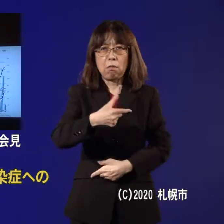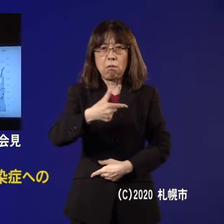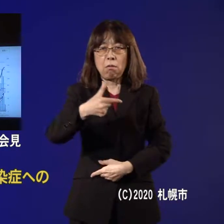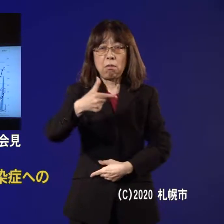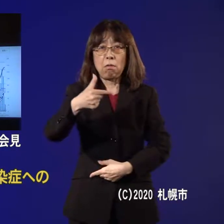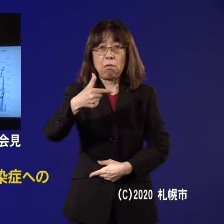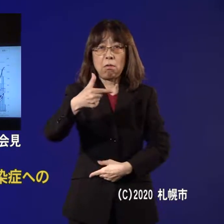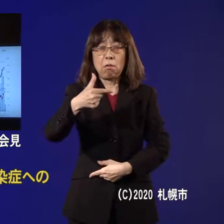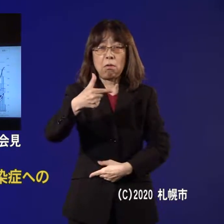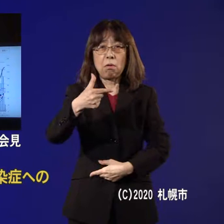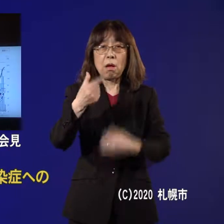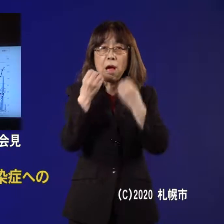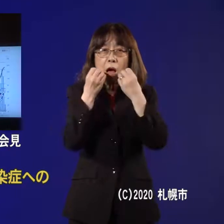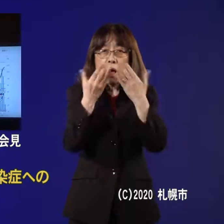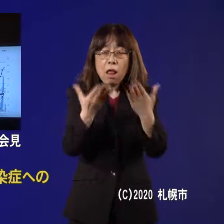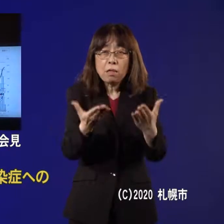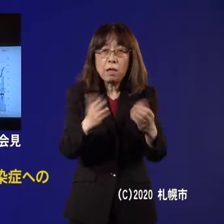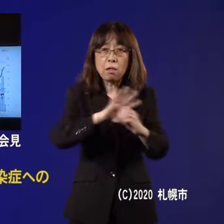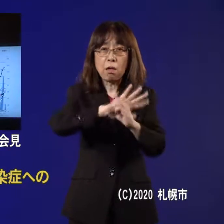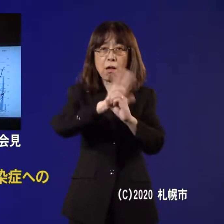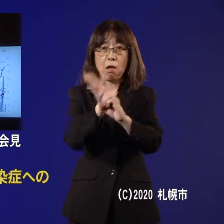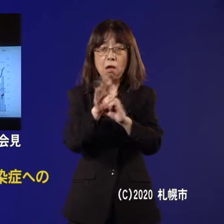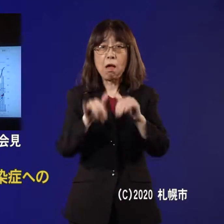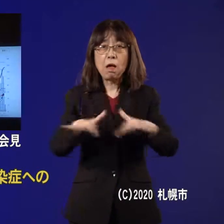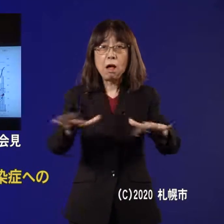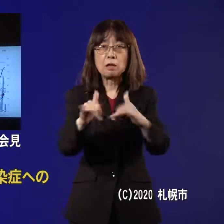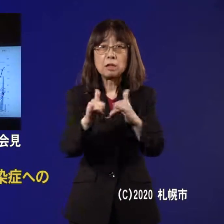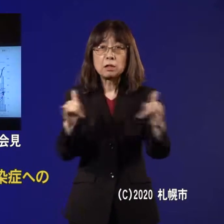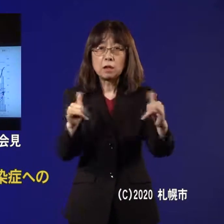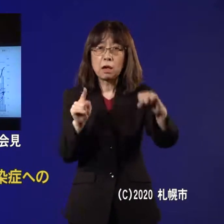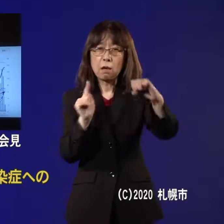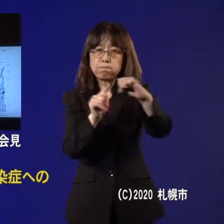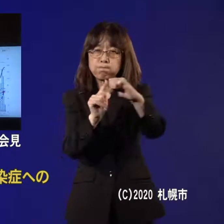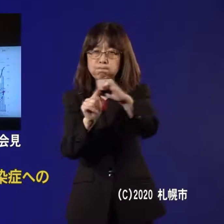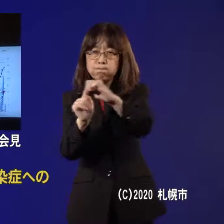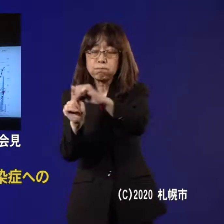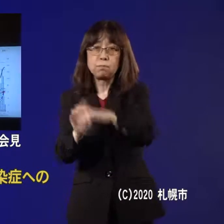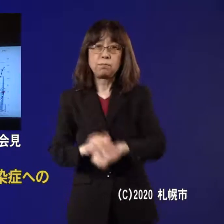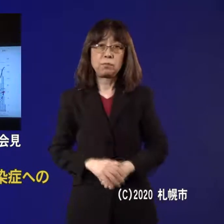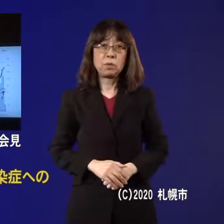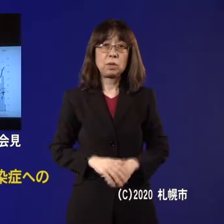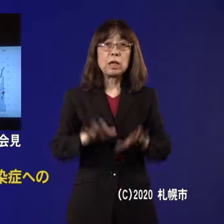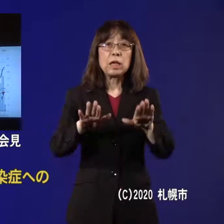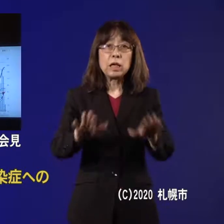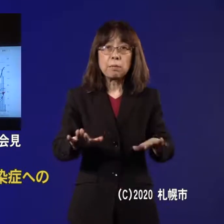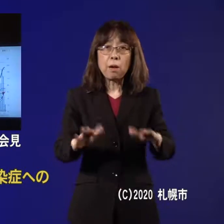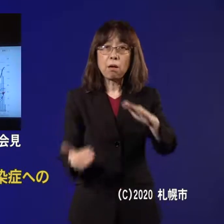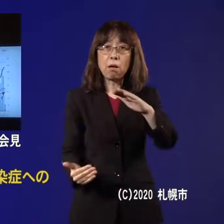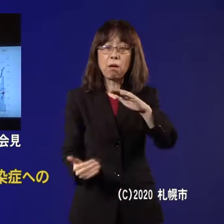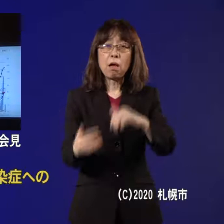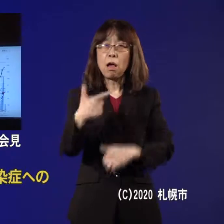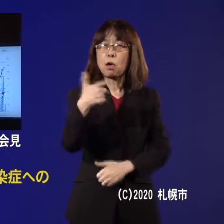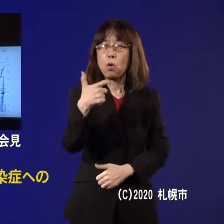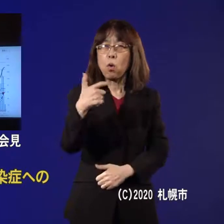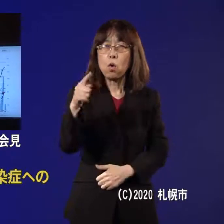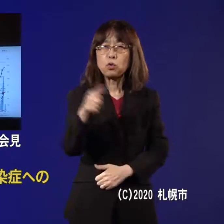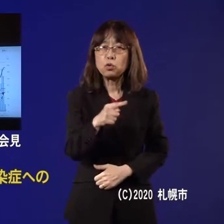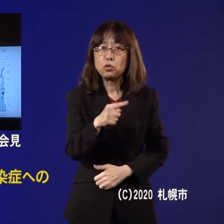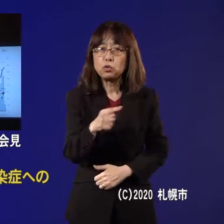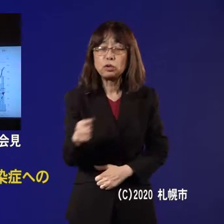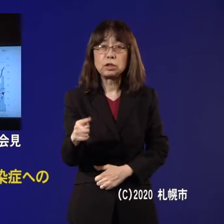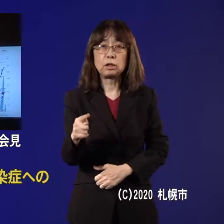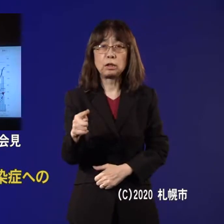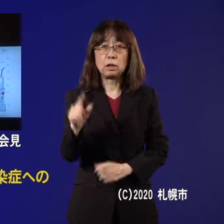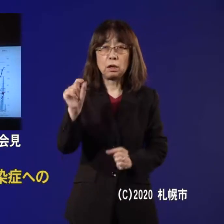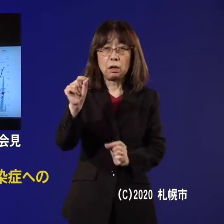感染者が確認をされまして、今は60人に近い状況の